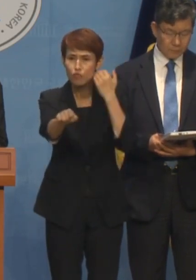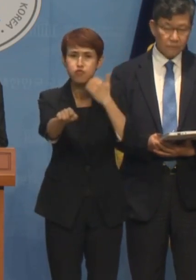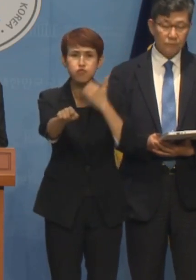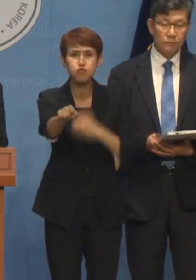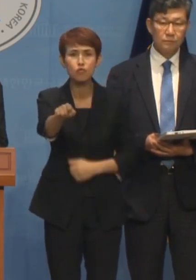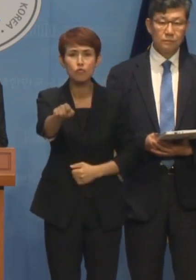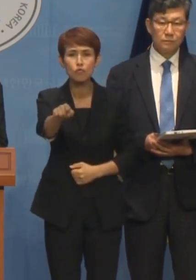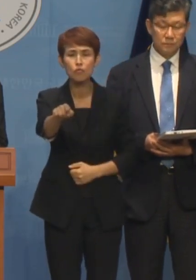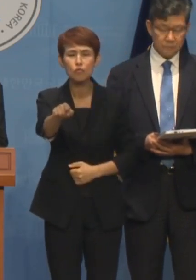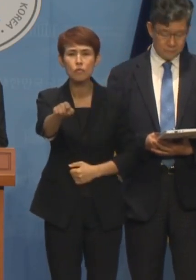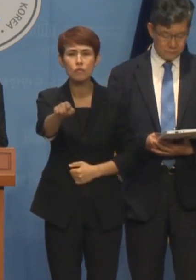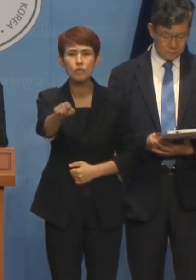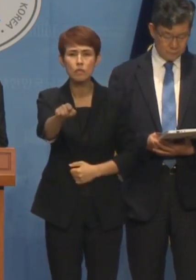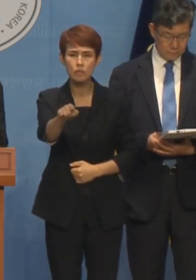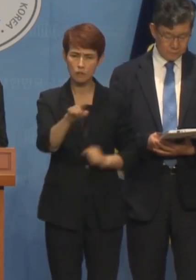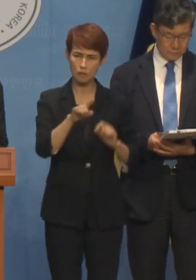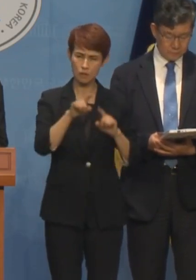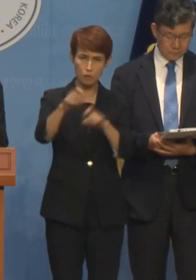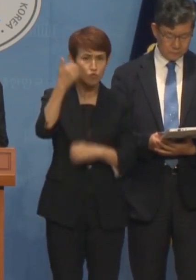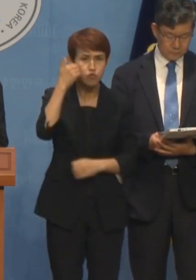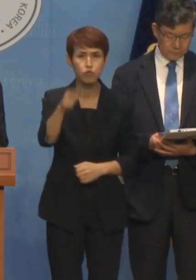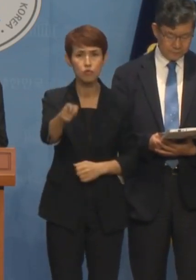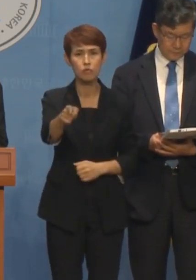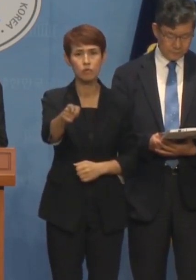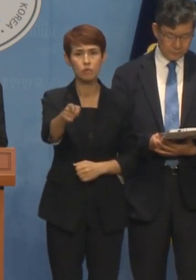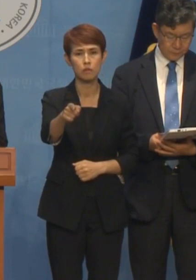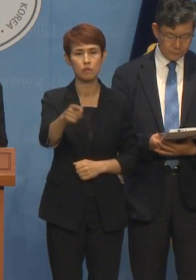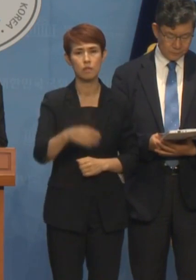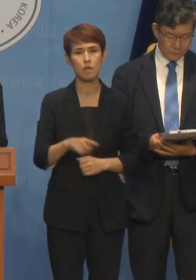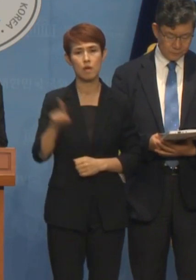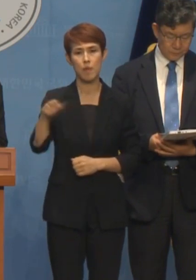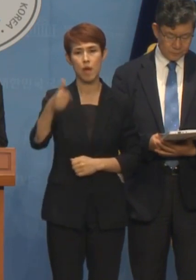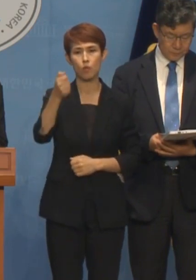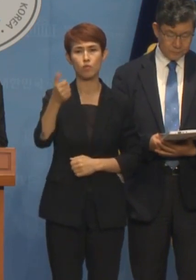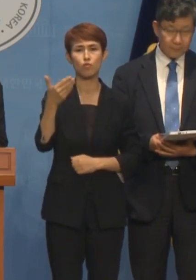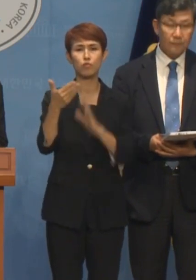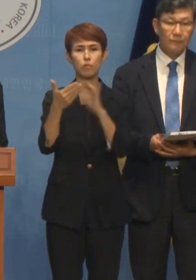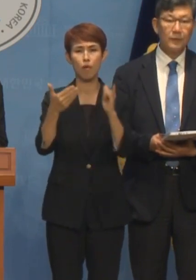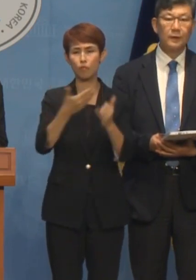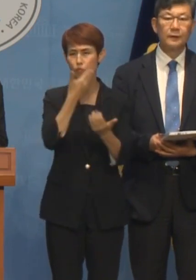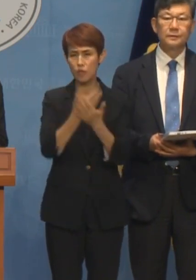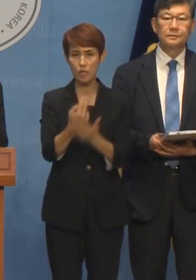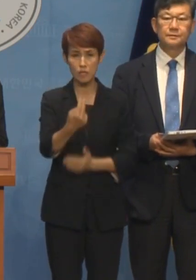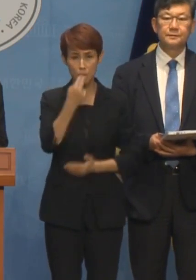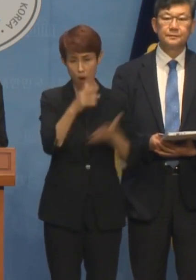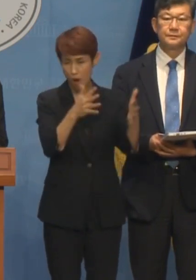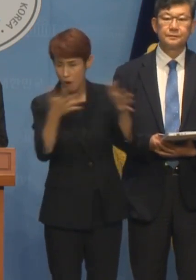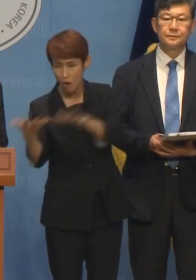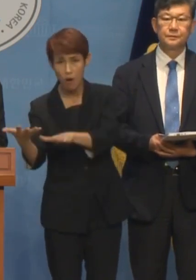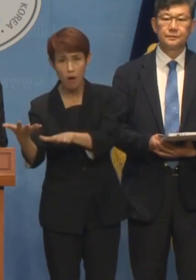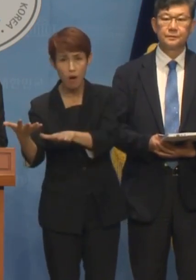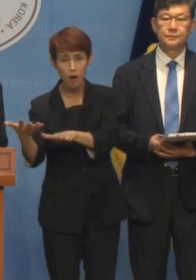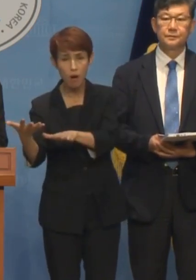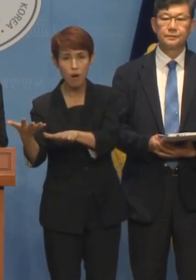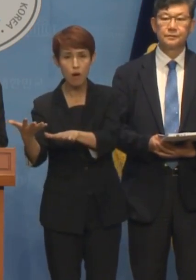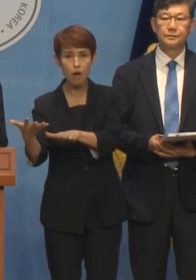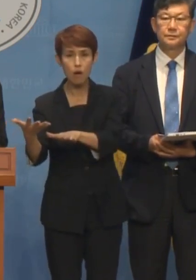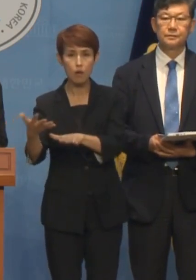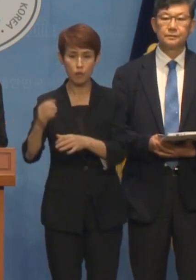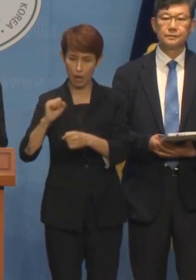과연 누구로 의심한 것이고 159명의 소중한 생명의 희생이 어떻게